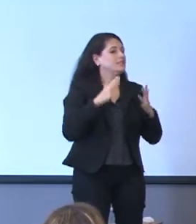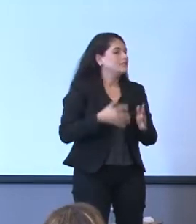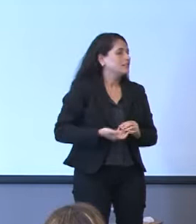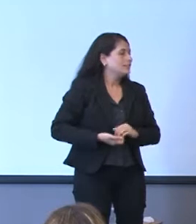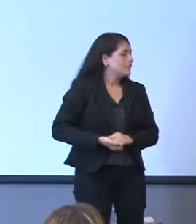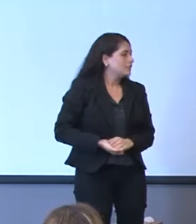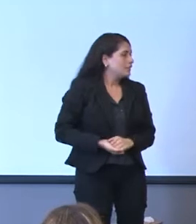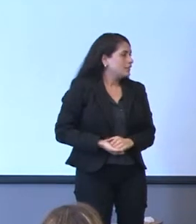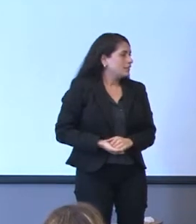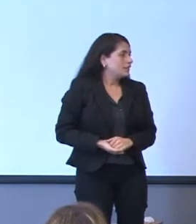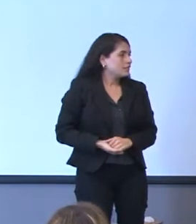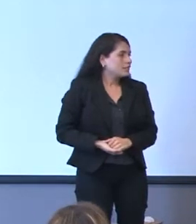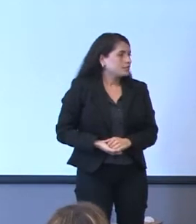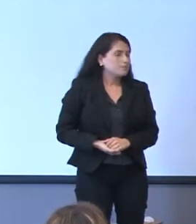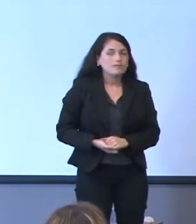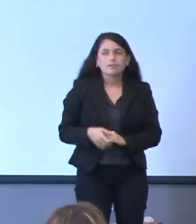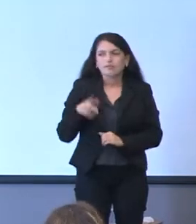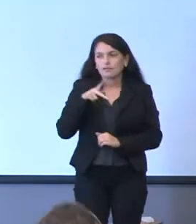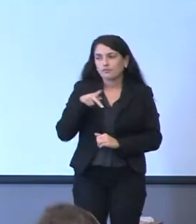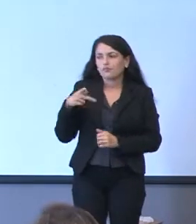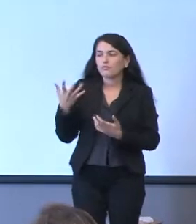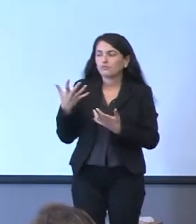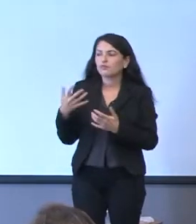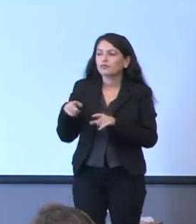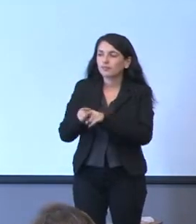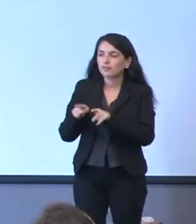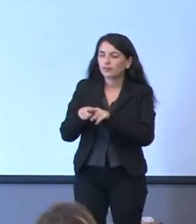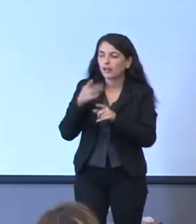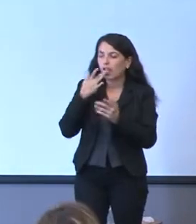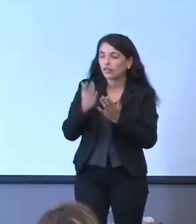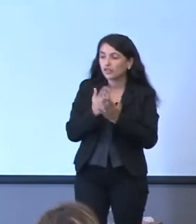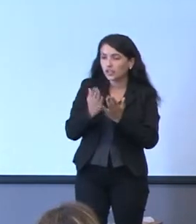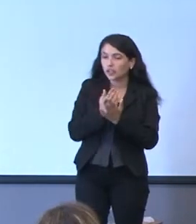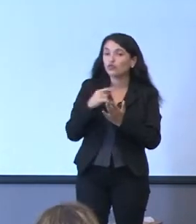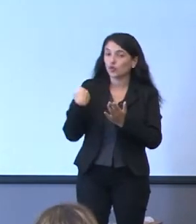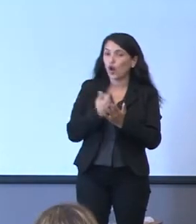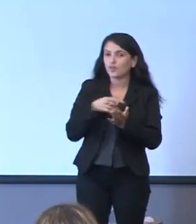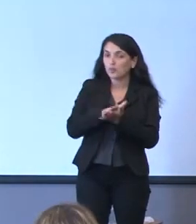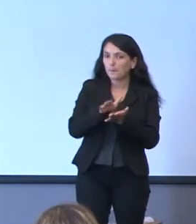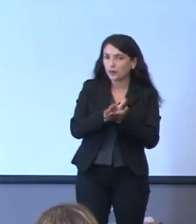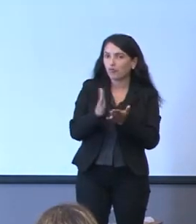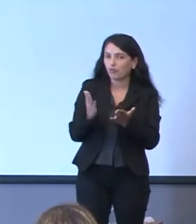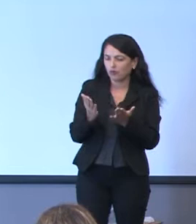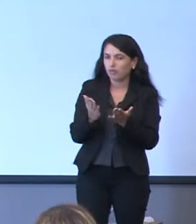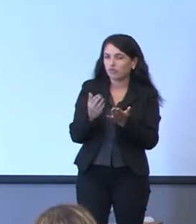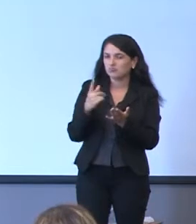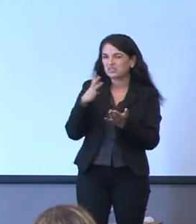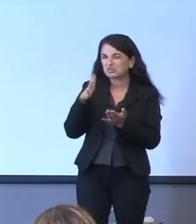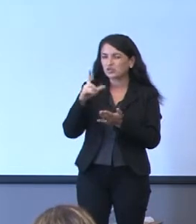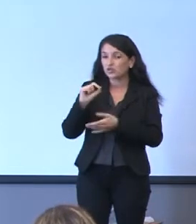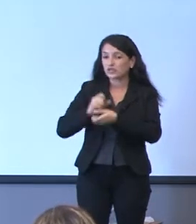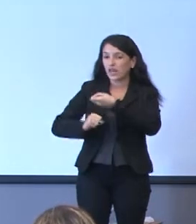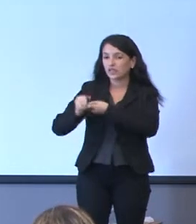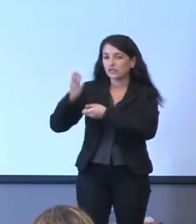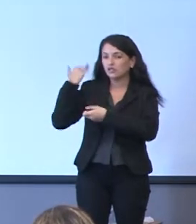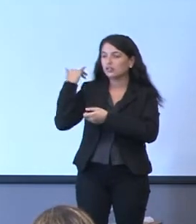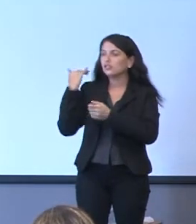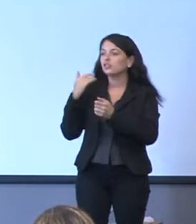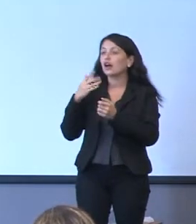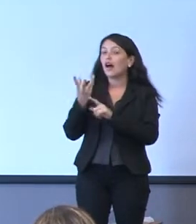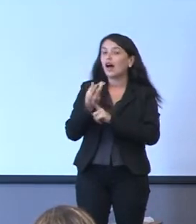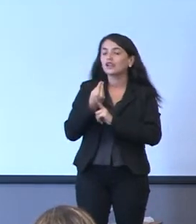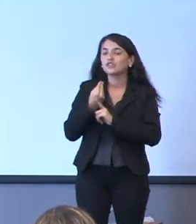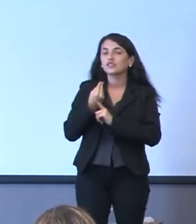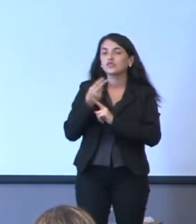Quer fazer alguma coisa? Viu, professora, eu queria também oferecer um livro que a gente publicou já há uns 10 anos sobre artes